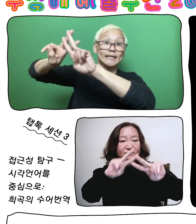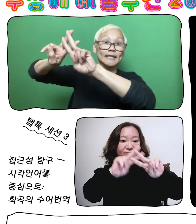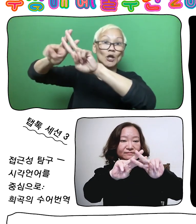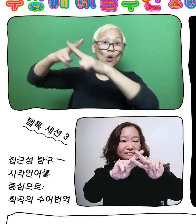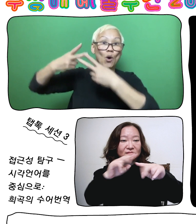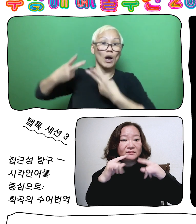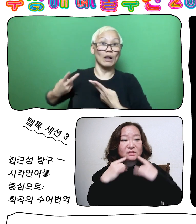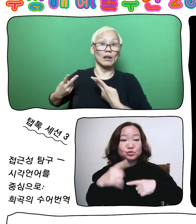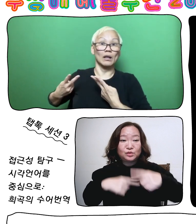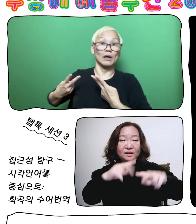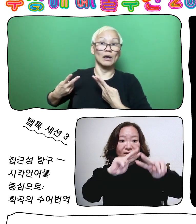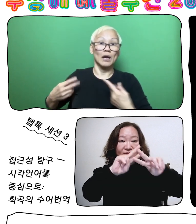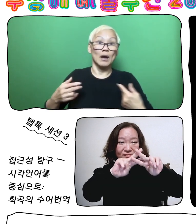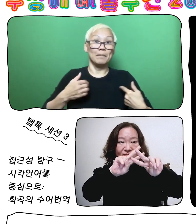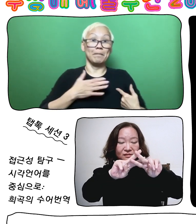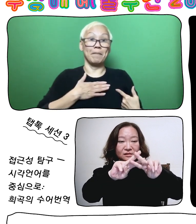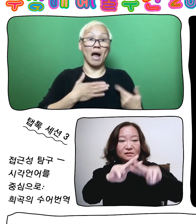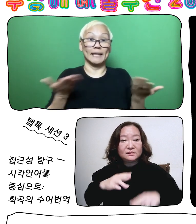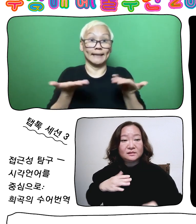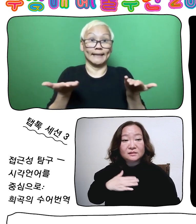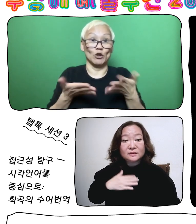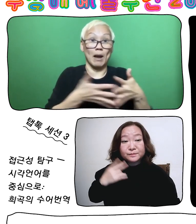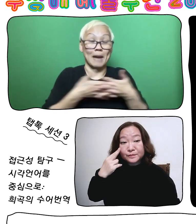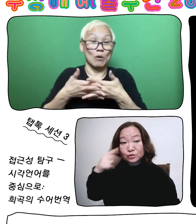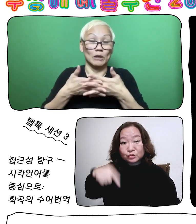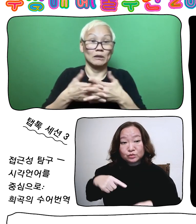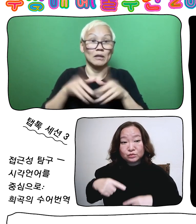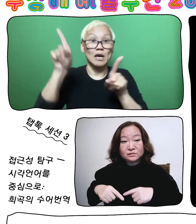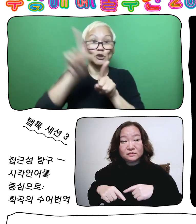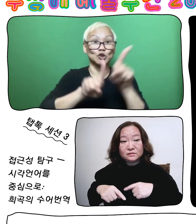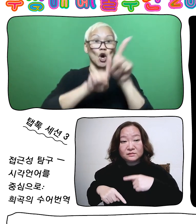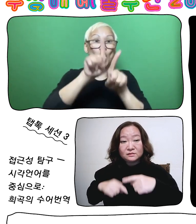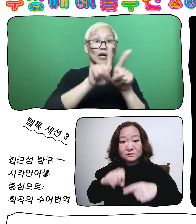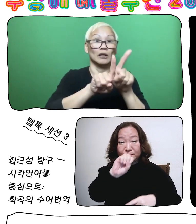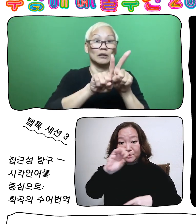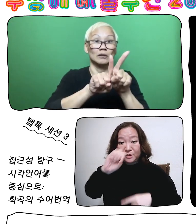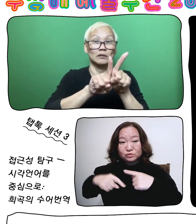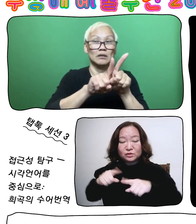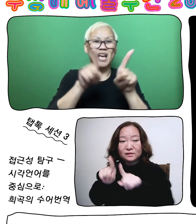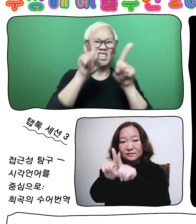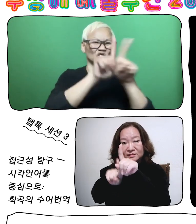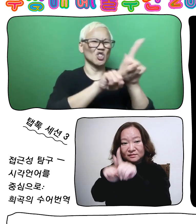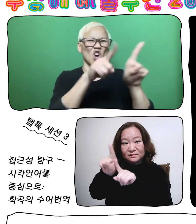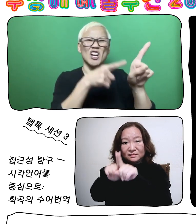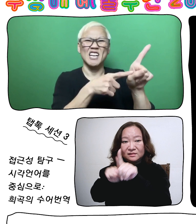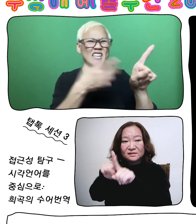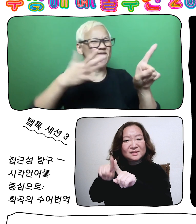저는 개인적으로 미국 수어보다는 프랑스 수어를 선호하는데요.